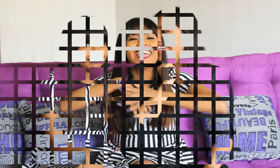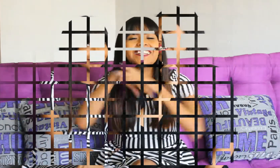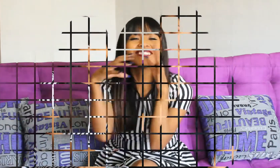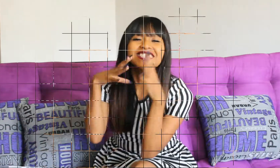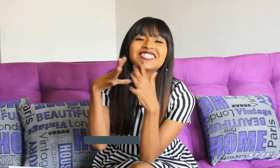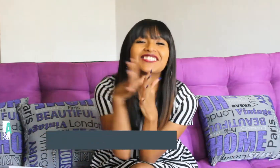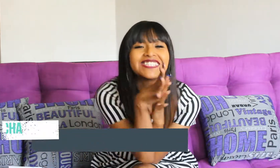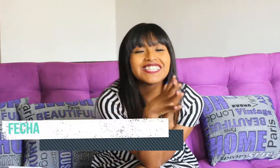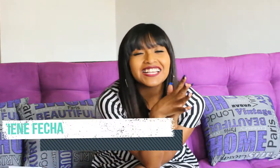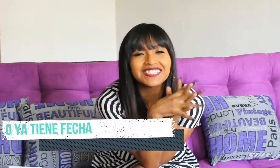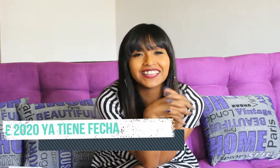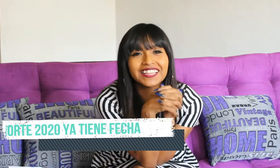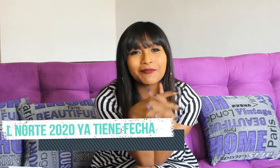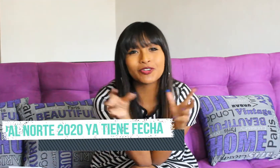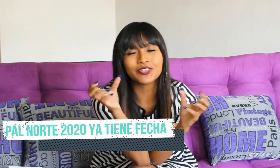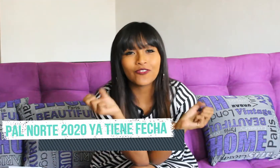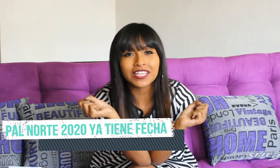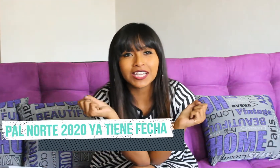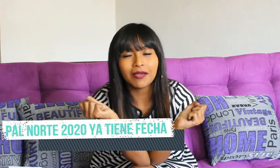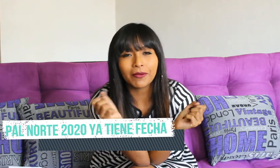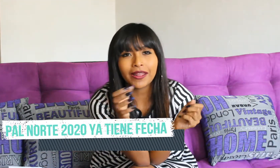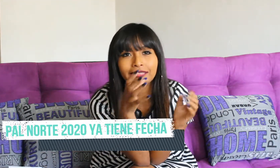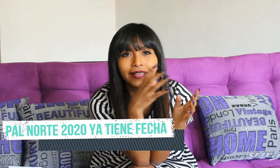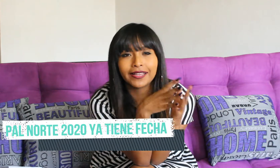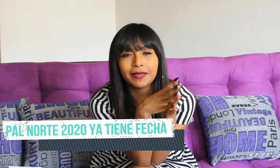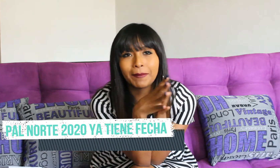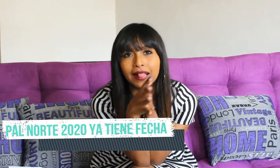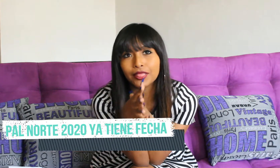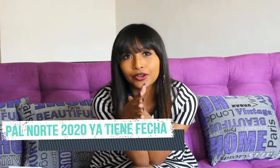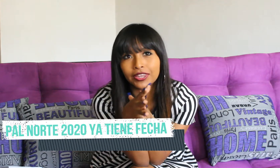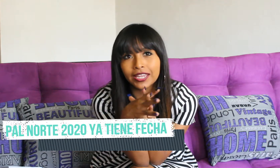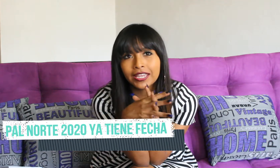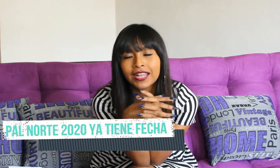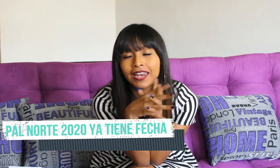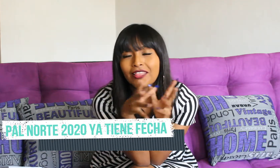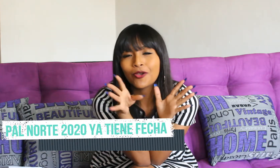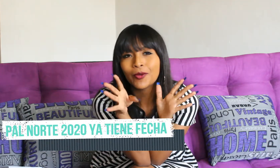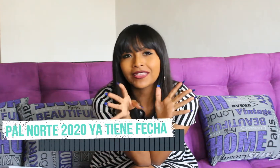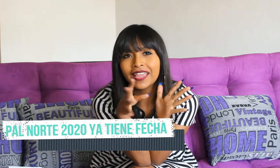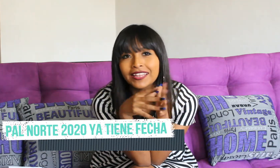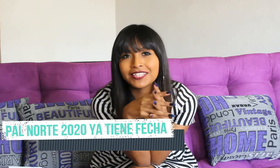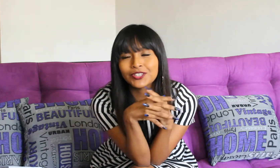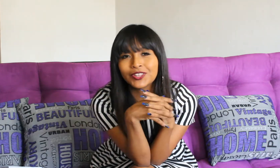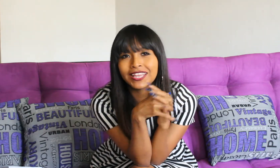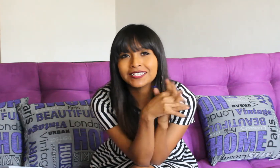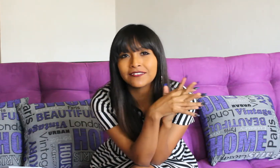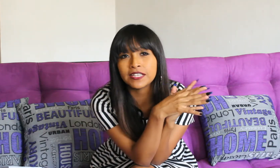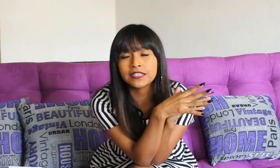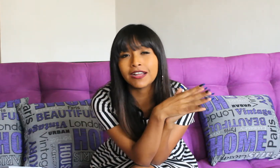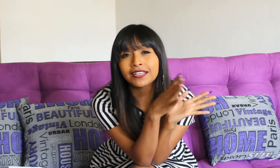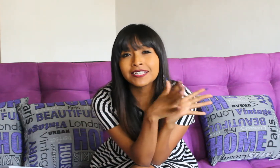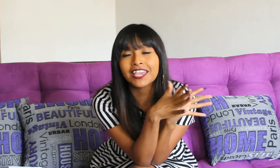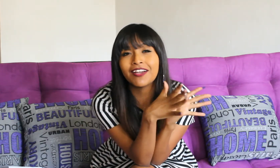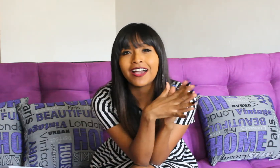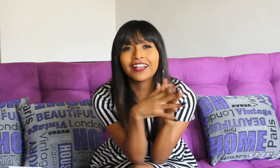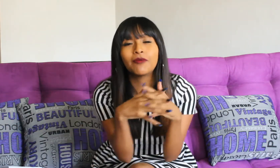En otras noticias, ya tenemos fecha para el Tecate Pal Norte, la novena edición de este festival que se lleva a cabo